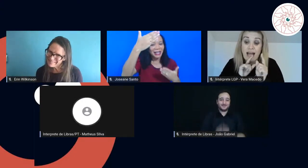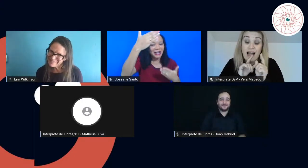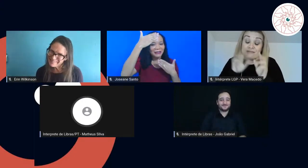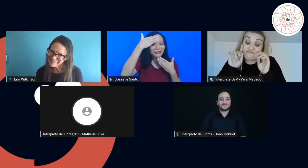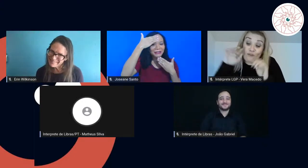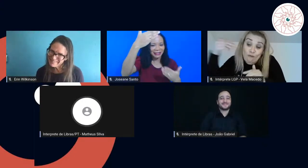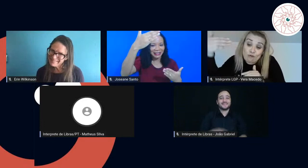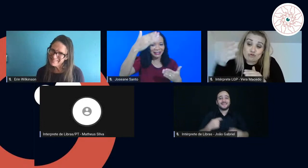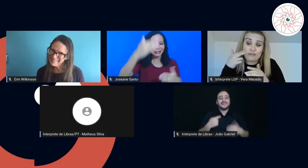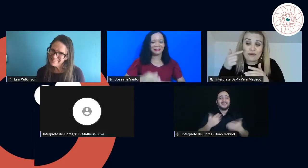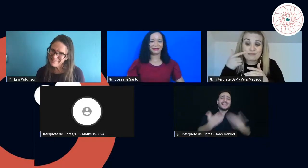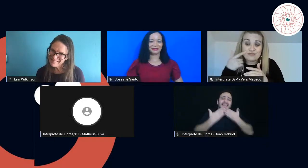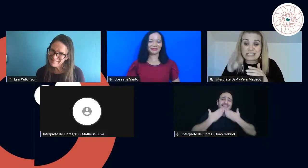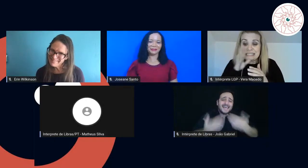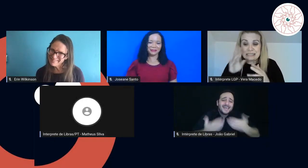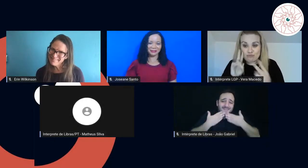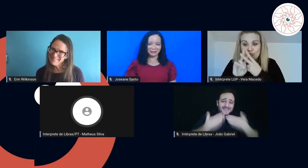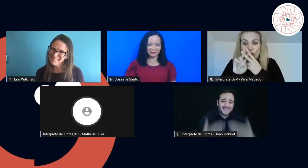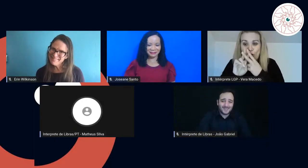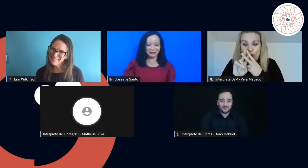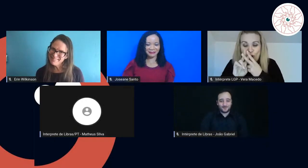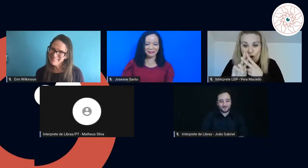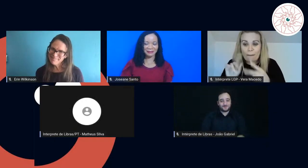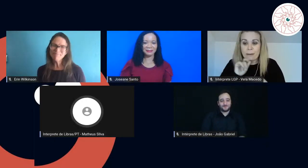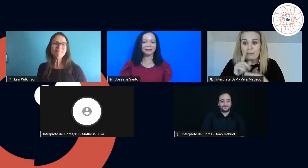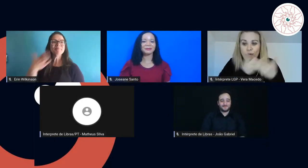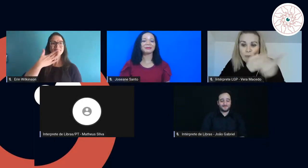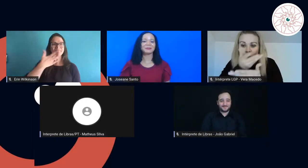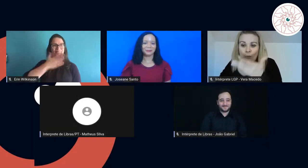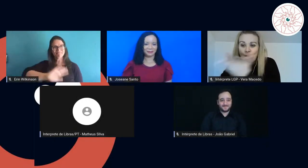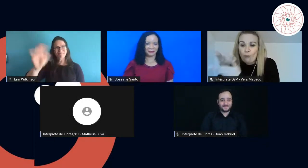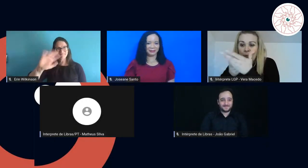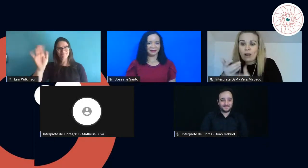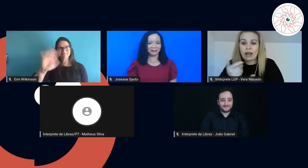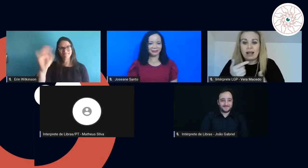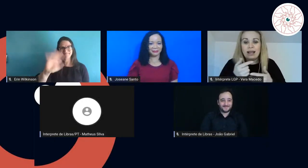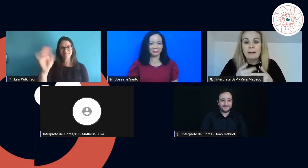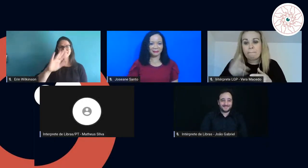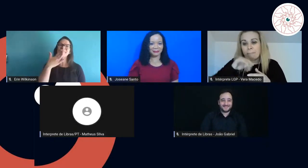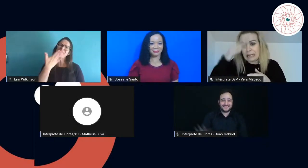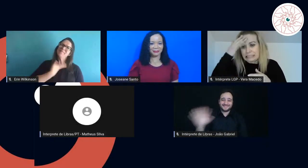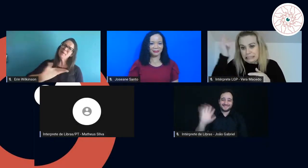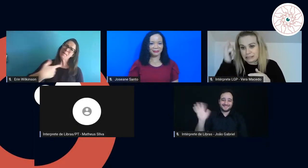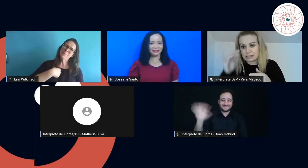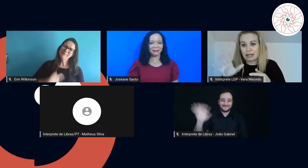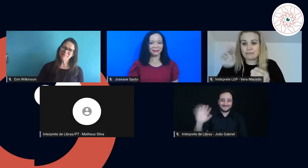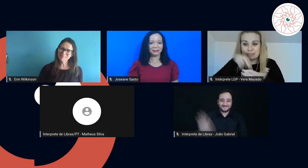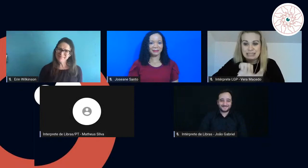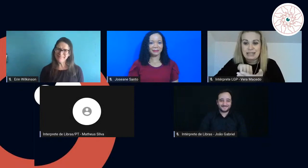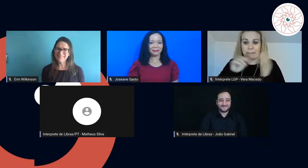futuramente aguardamos esse encontro para que troquemos essas experiências eh